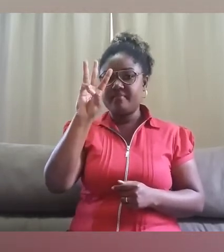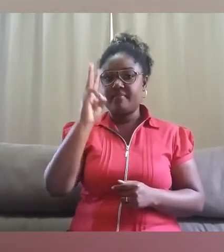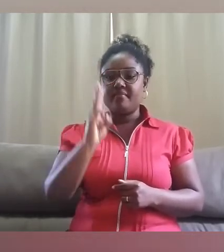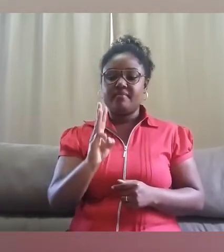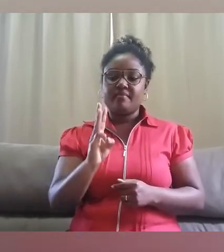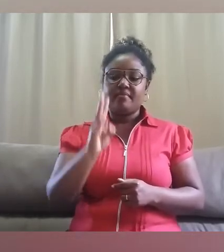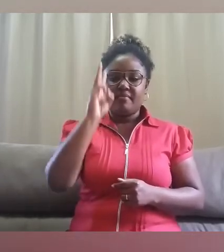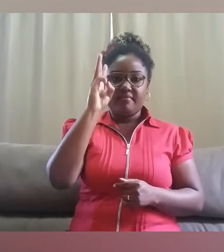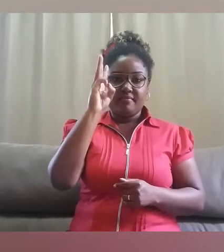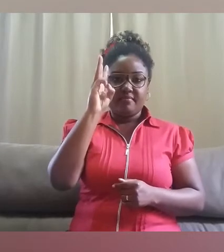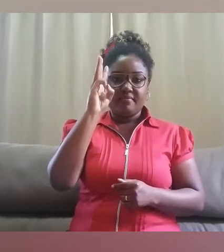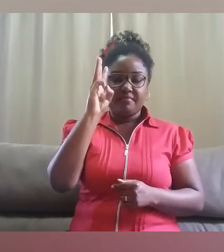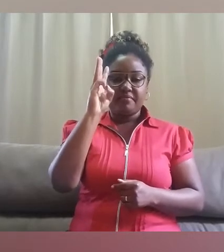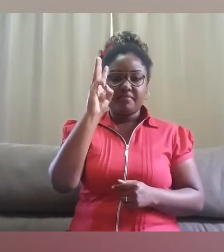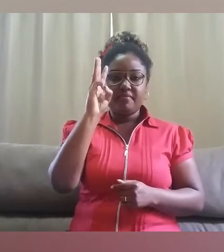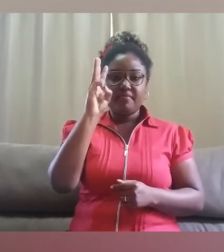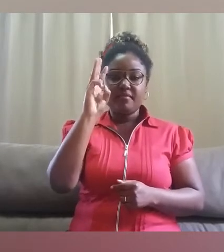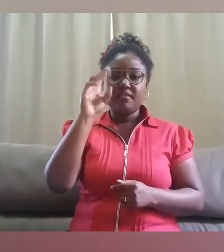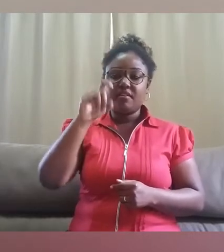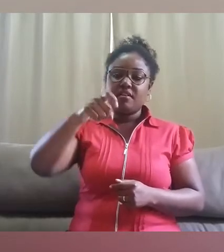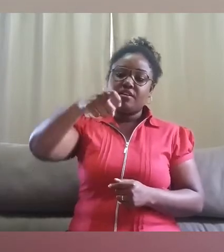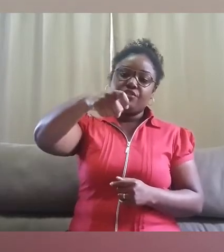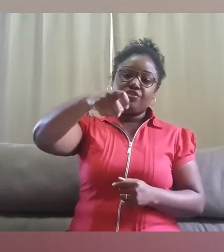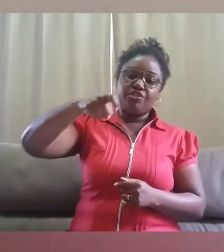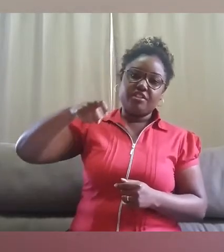X,